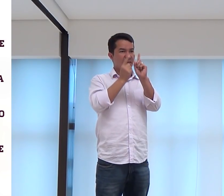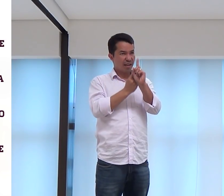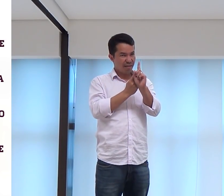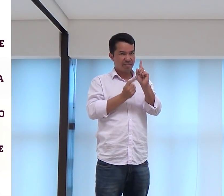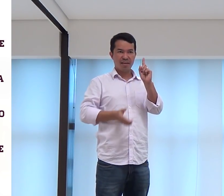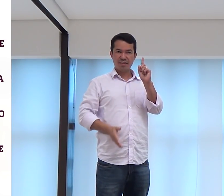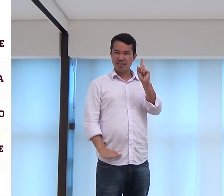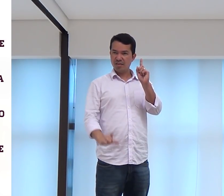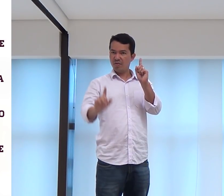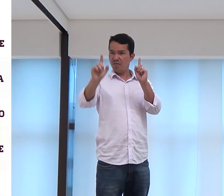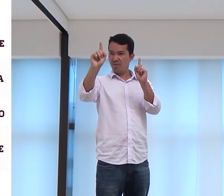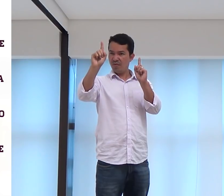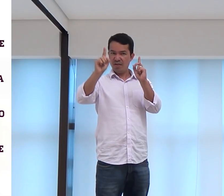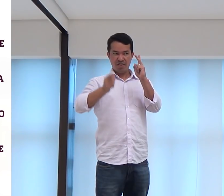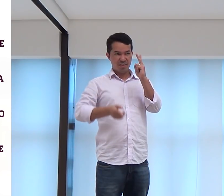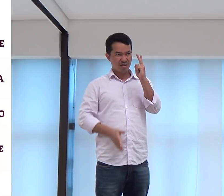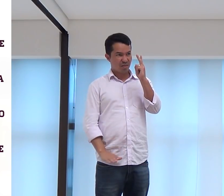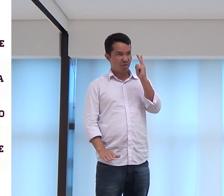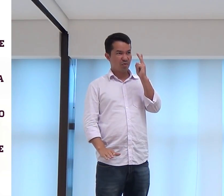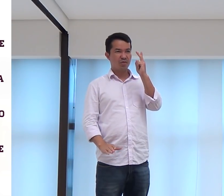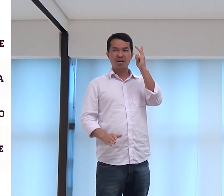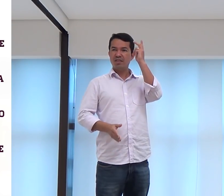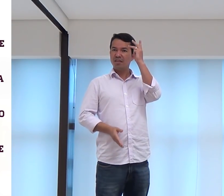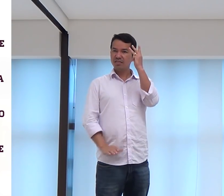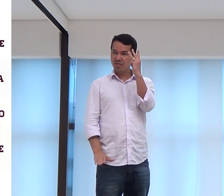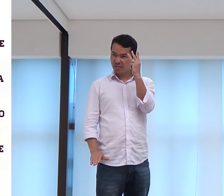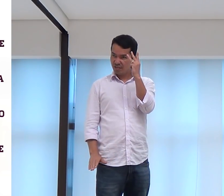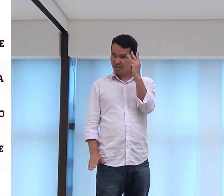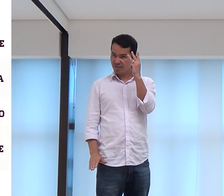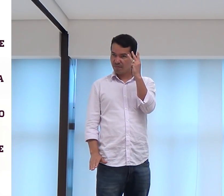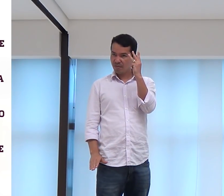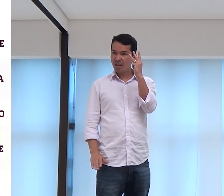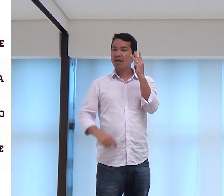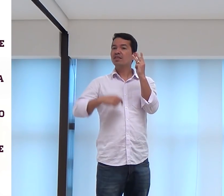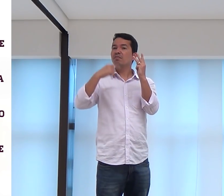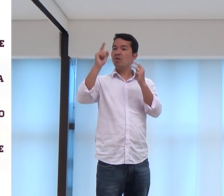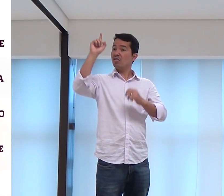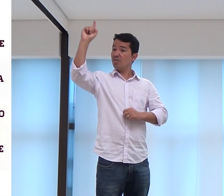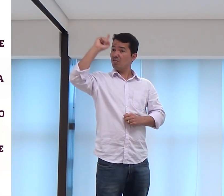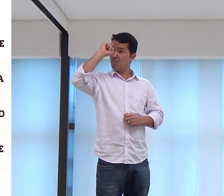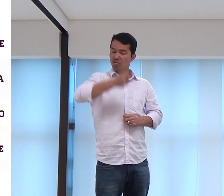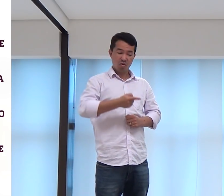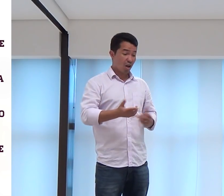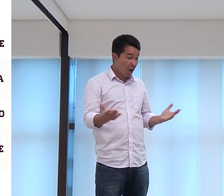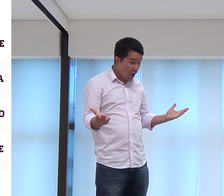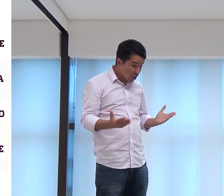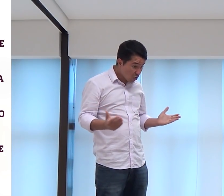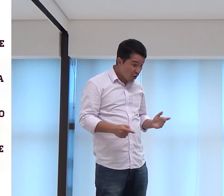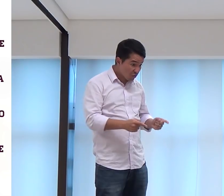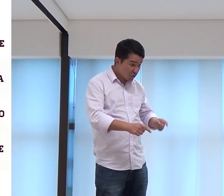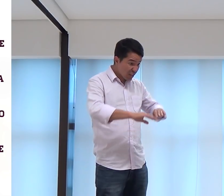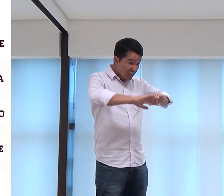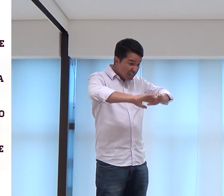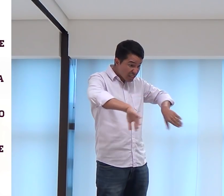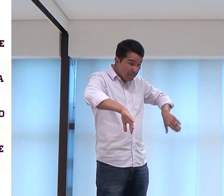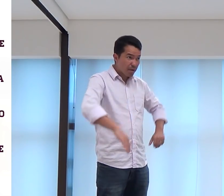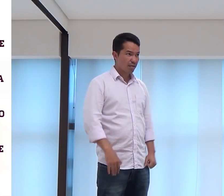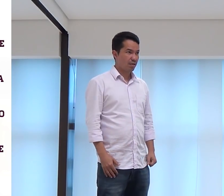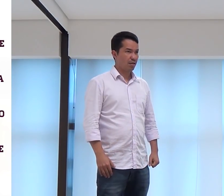Aí então, ela engravidou e teve um filho. Engravidou novamente, teve outro. Teve mais um terceiro. E então Deus disse: agora,